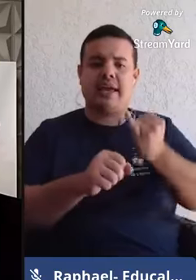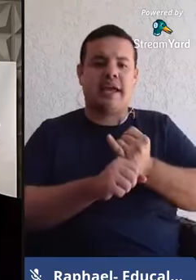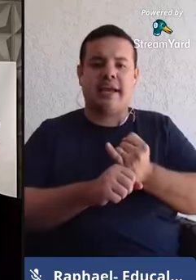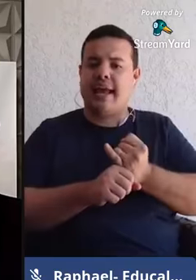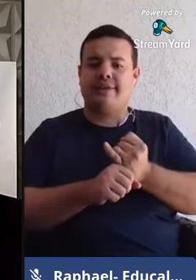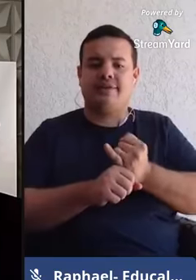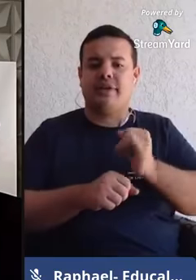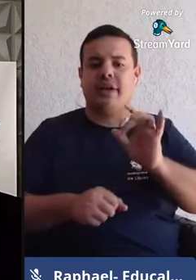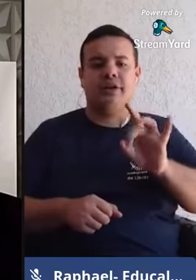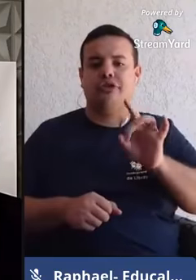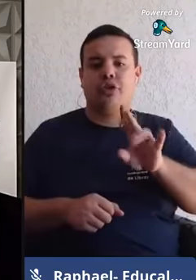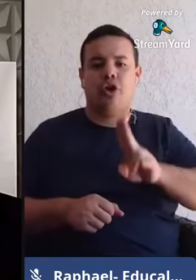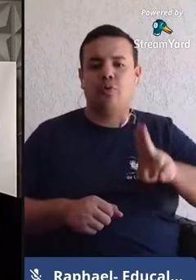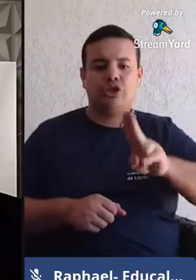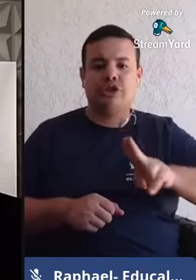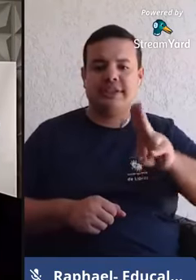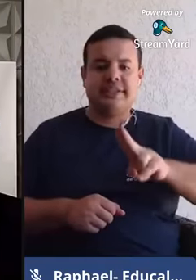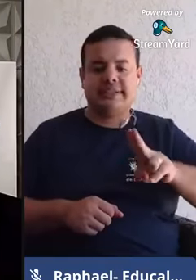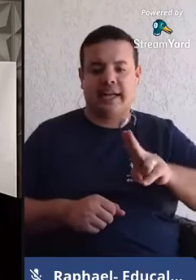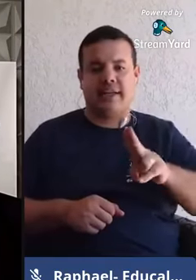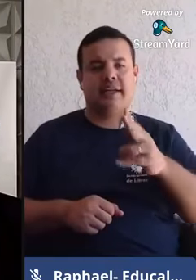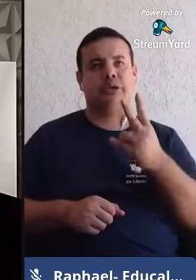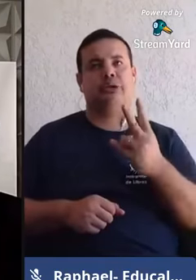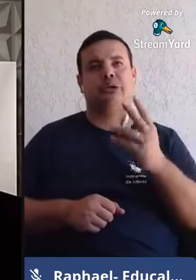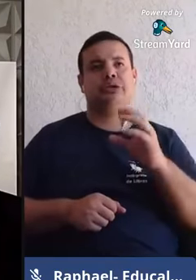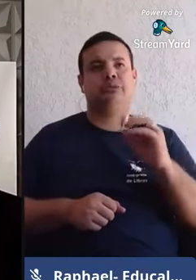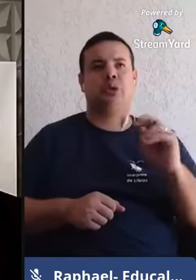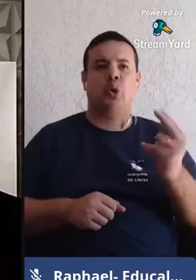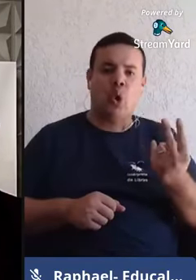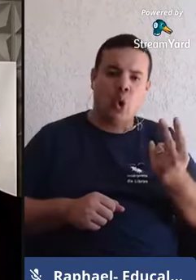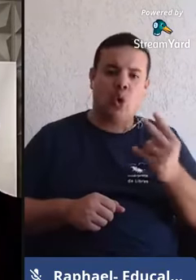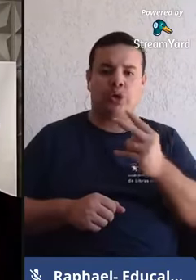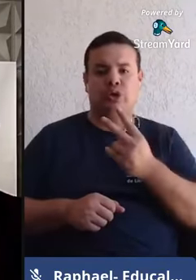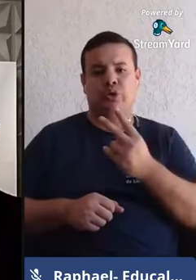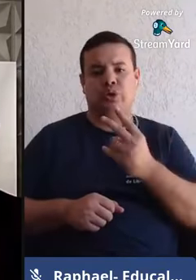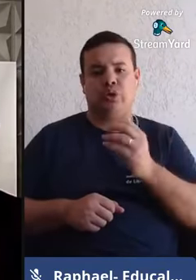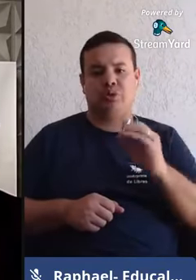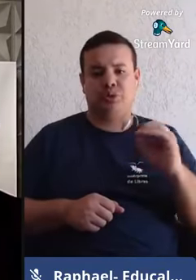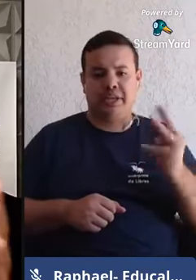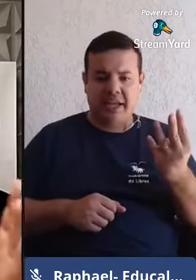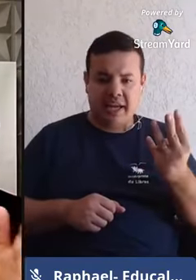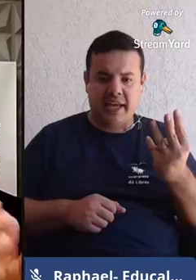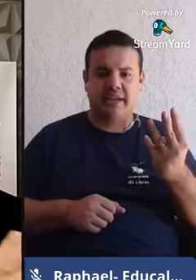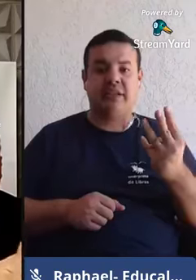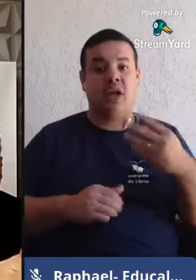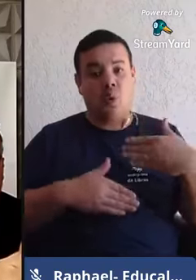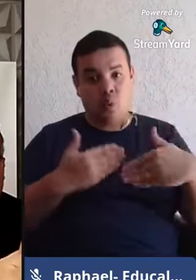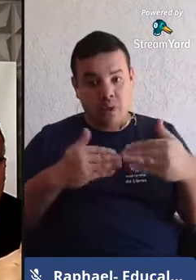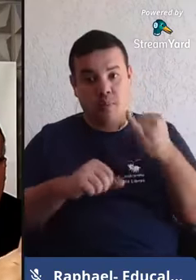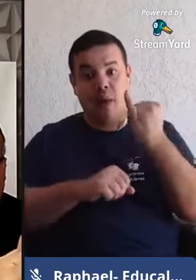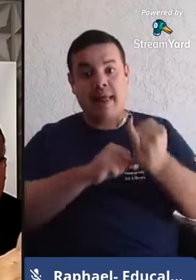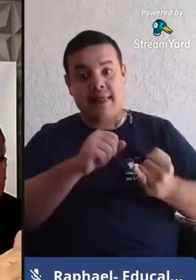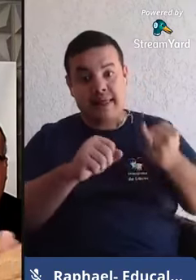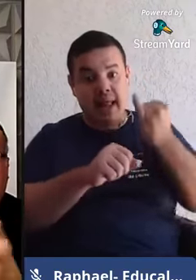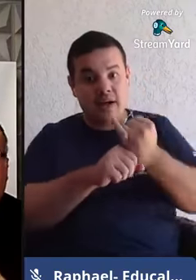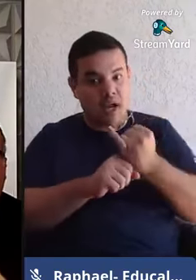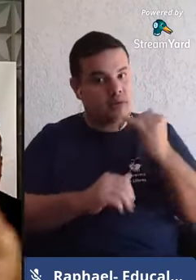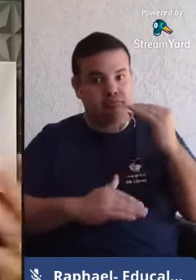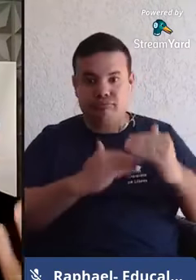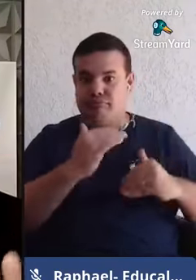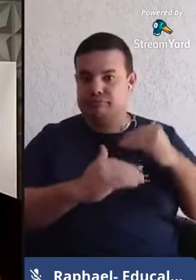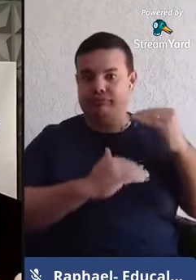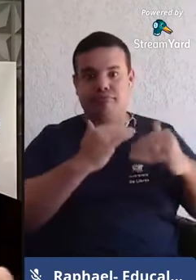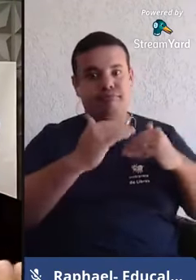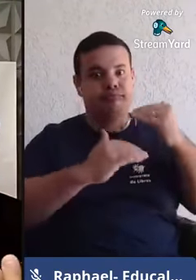tão utilizada em 2002, 2003, 2004, só que nesse meio tempo a internet foi crescendo junto com a Reatec.